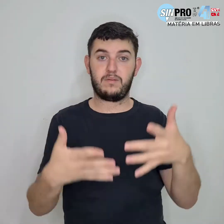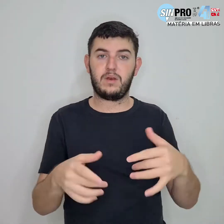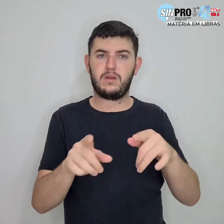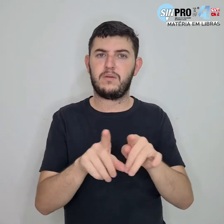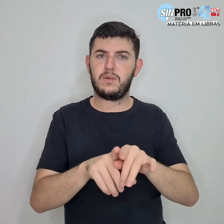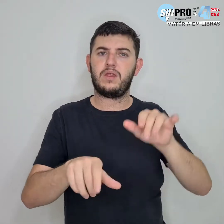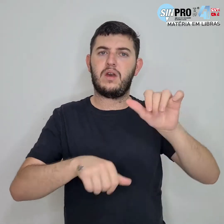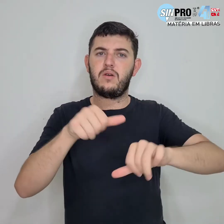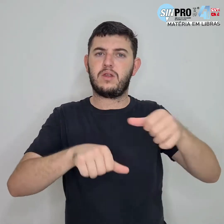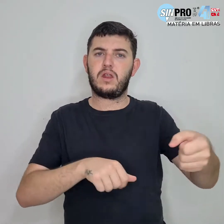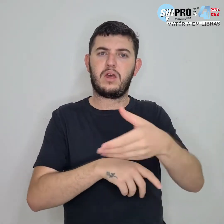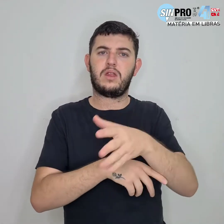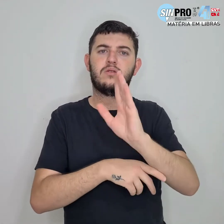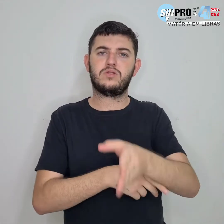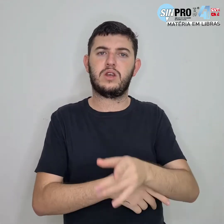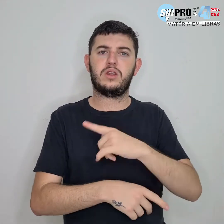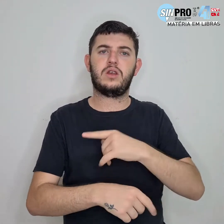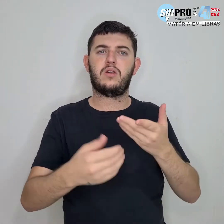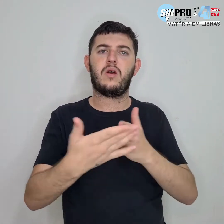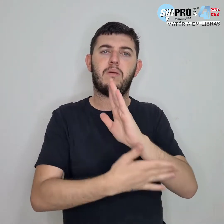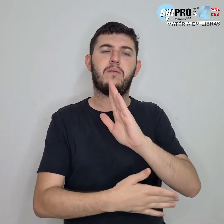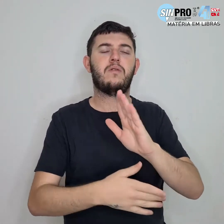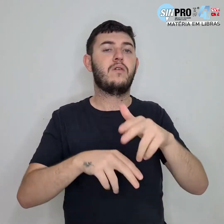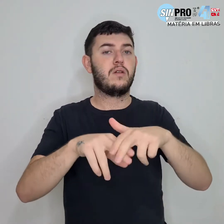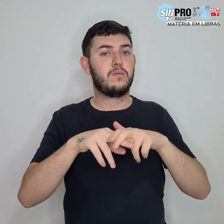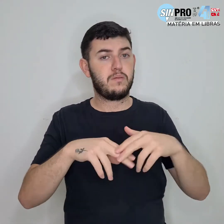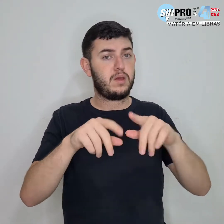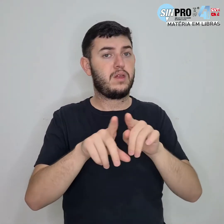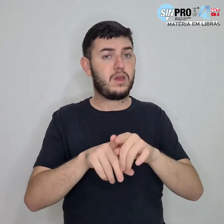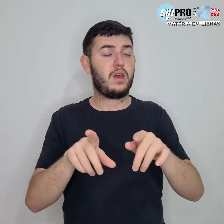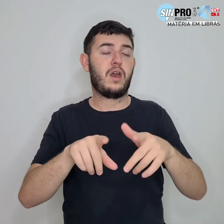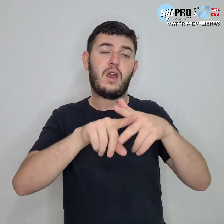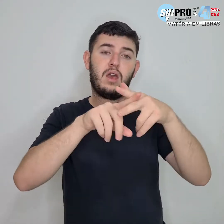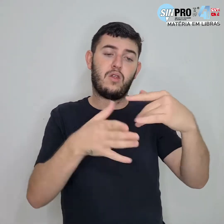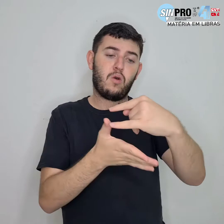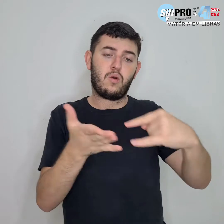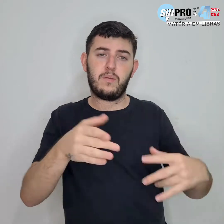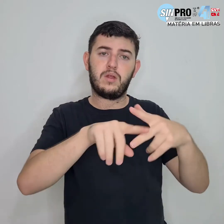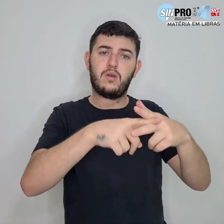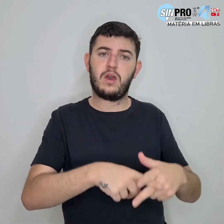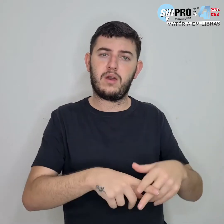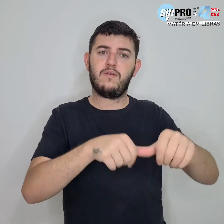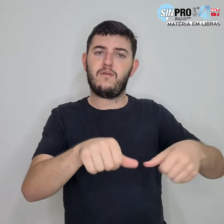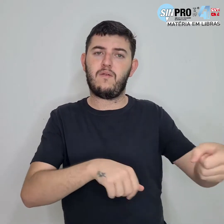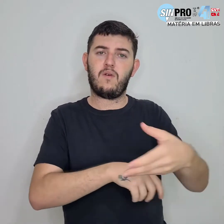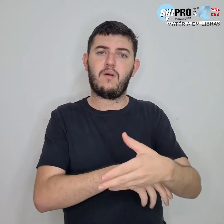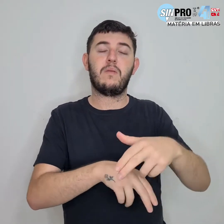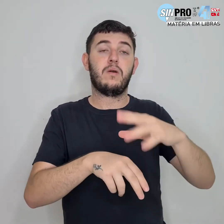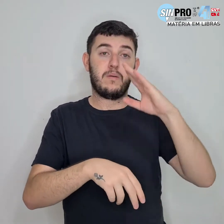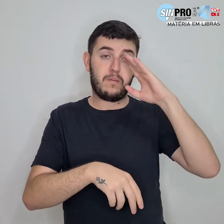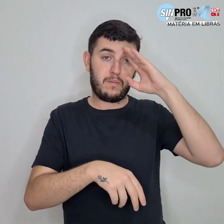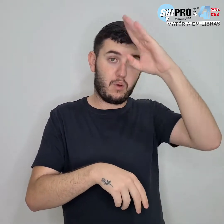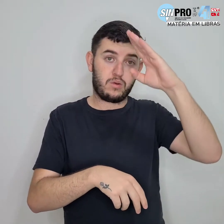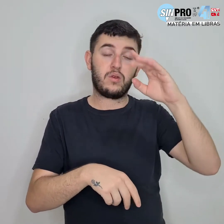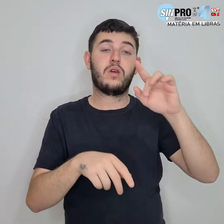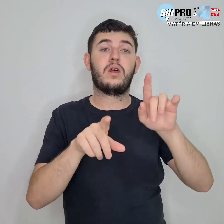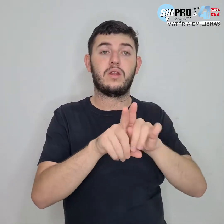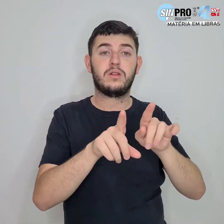com a reforma administrativa de Bolsonaro Guedes empurra a goela abaixo do povo brasileiro a privatização dos